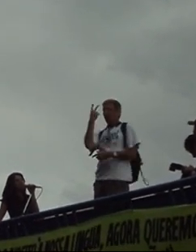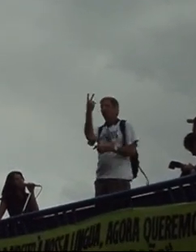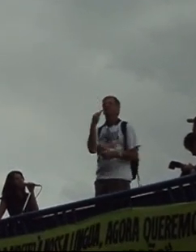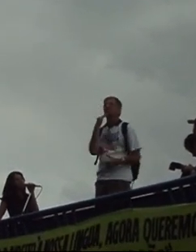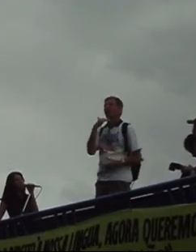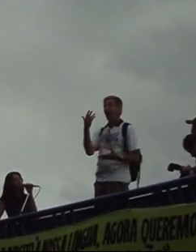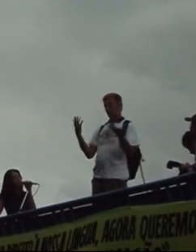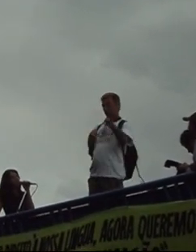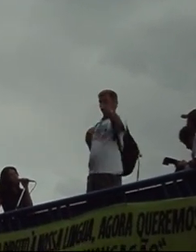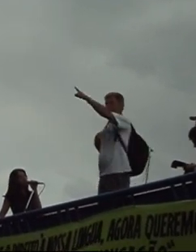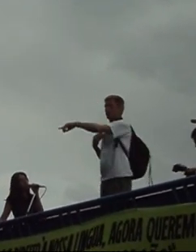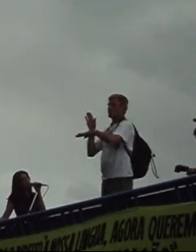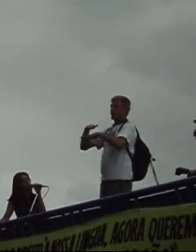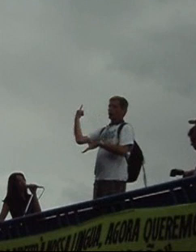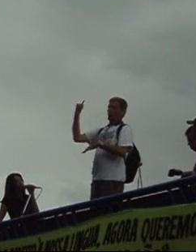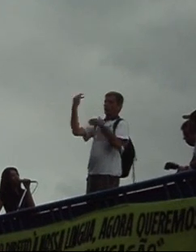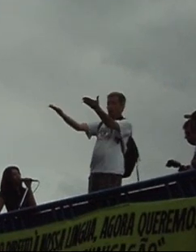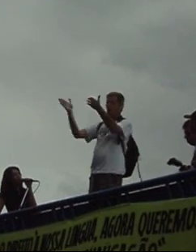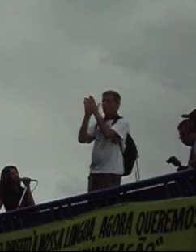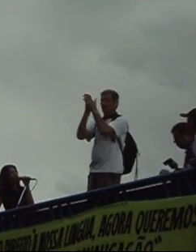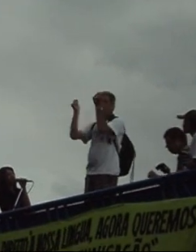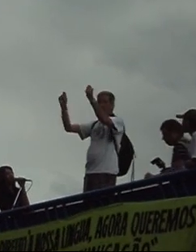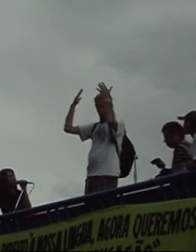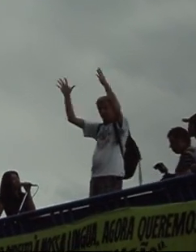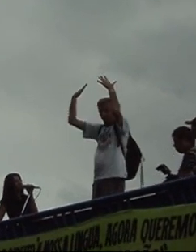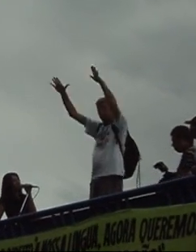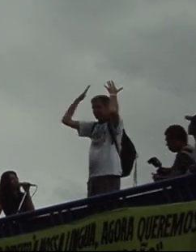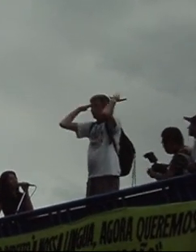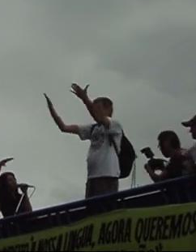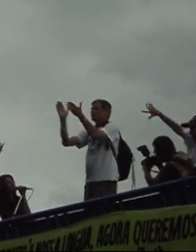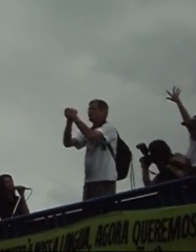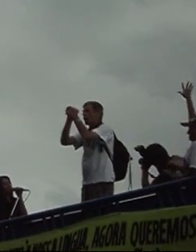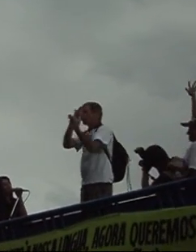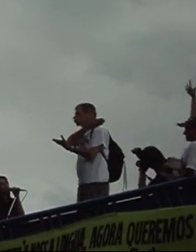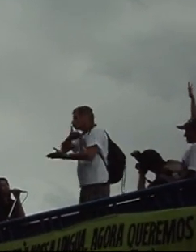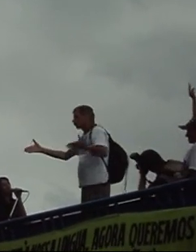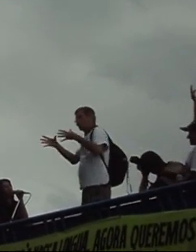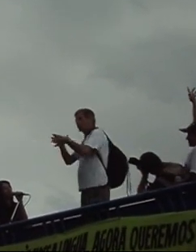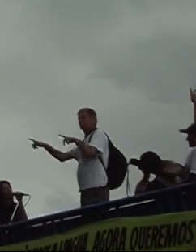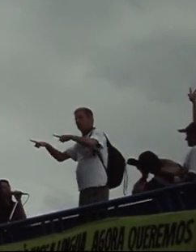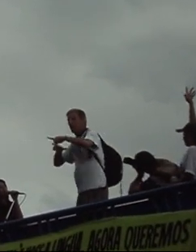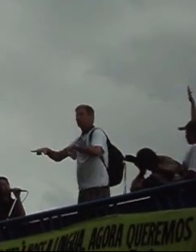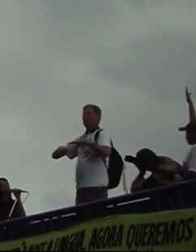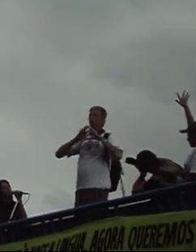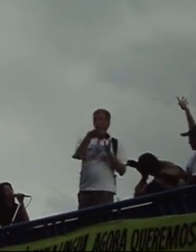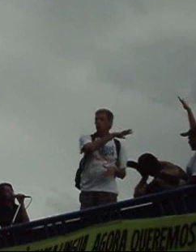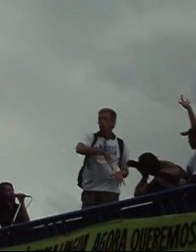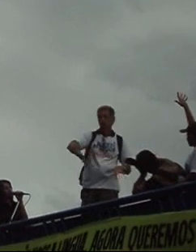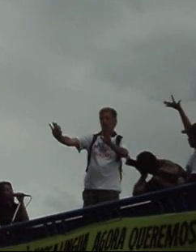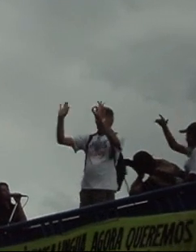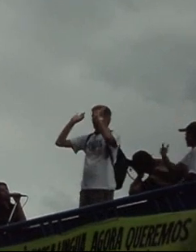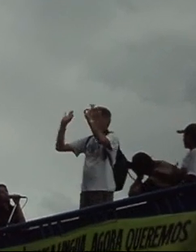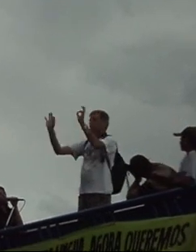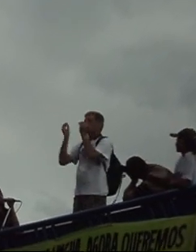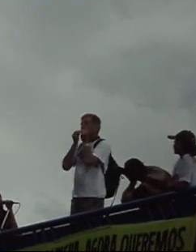aqui trazidos pelas nossas mães, não. Nós somos adultos capazes, responsáveis, estamos aqui diante do MEC protestando. Parabéns a todo o